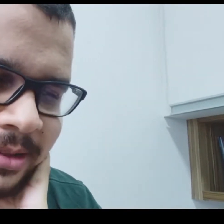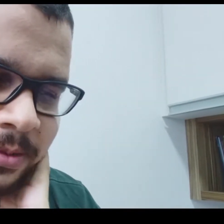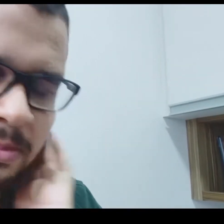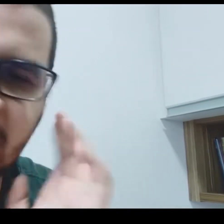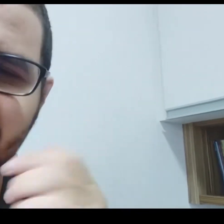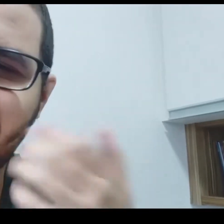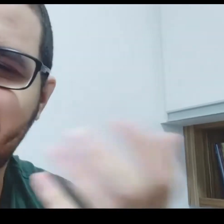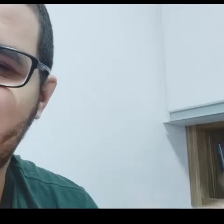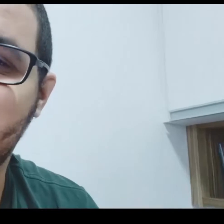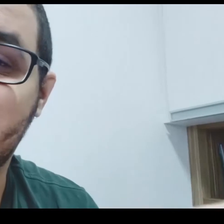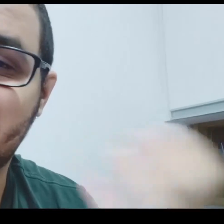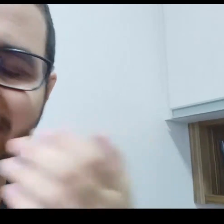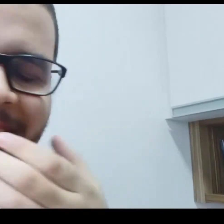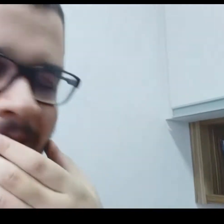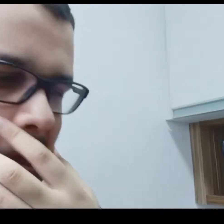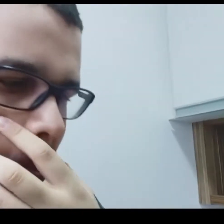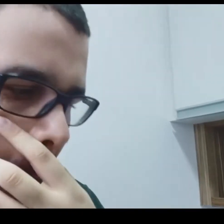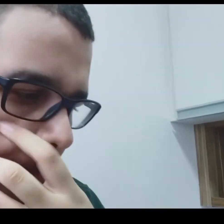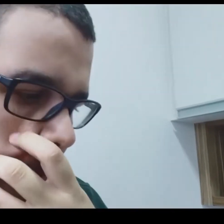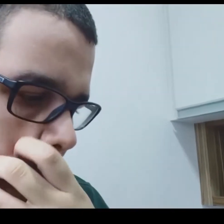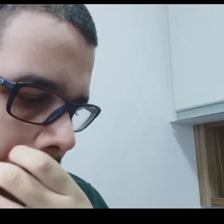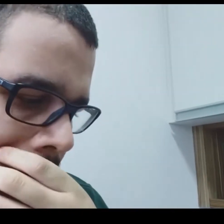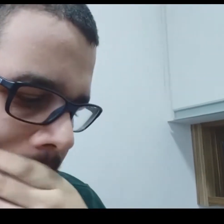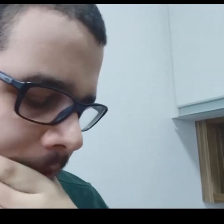em casa com uma energia diferente, digamos assim.